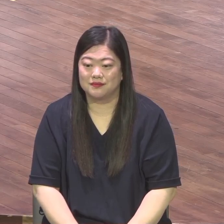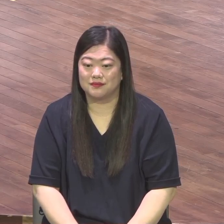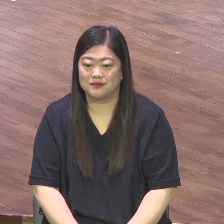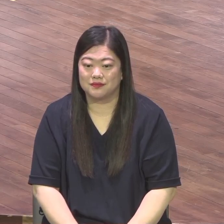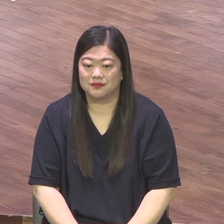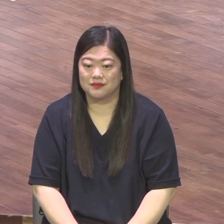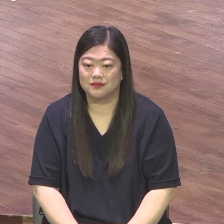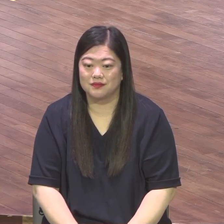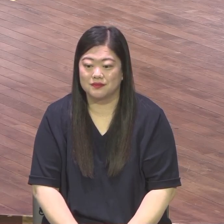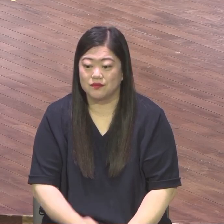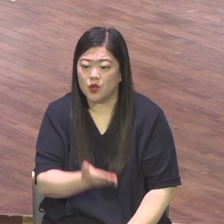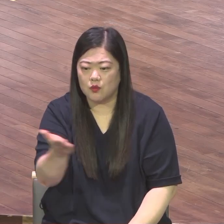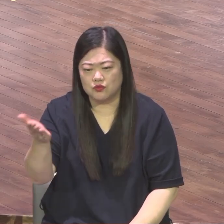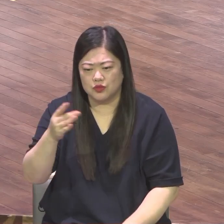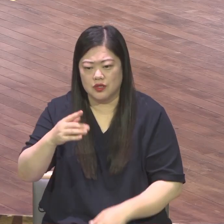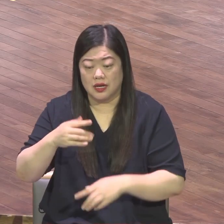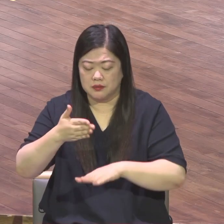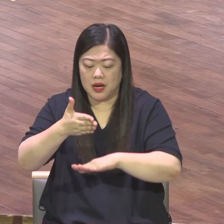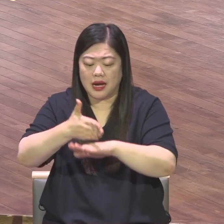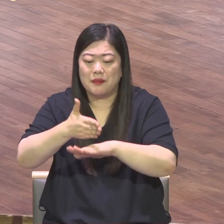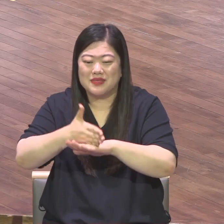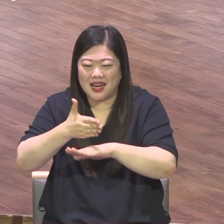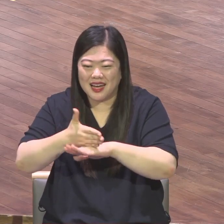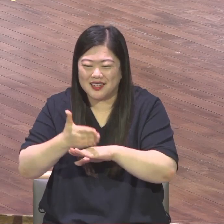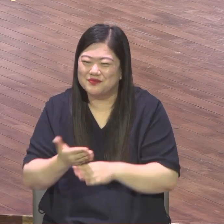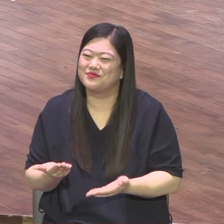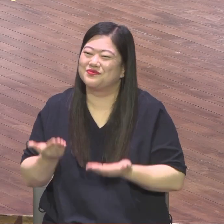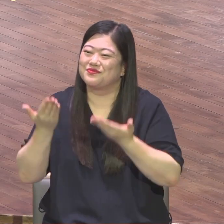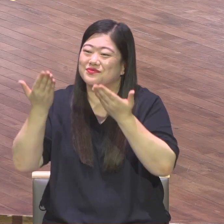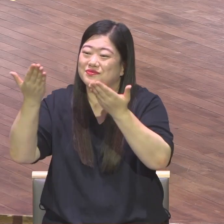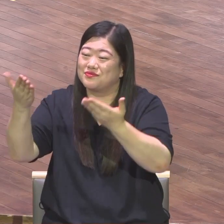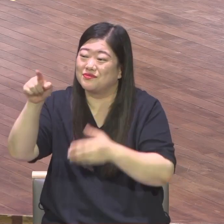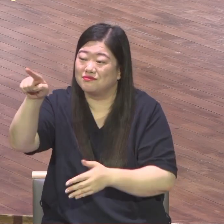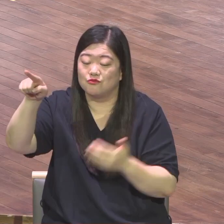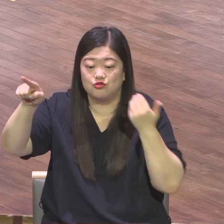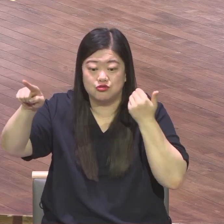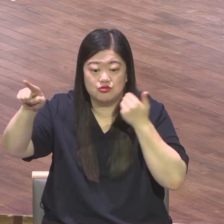우리 놓치지 마야 될 것이 뭐예요? 감사의 대상이 누구요?